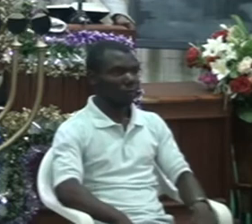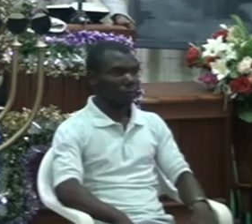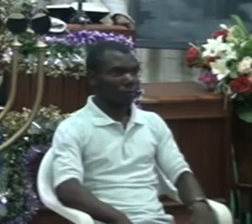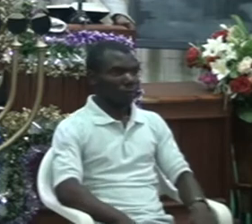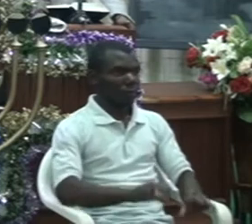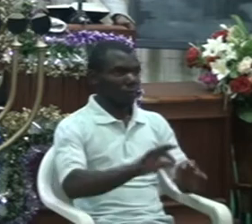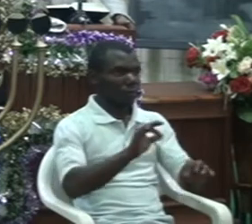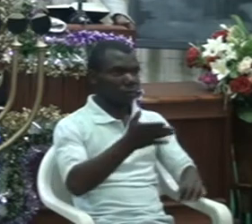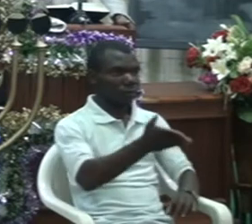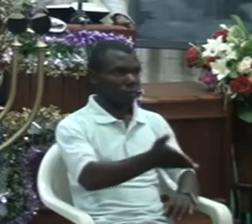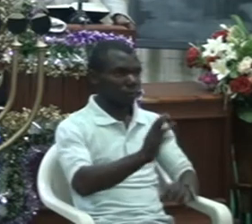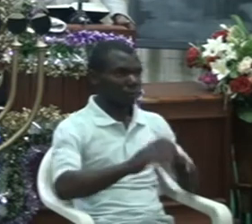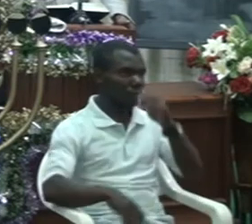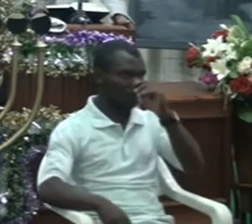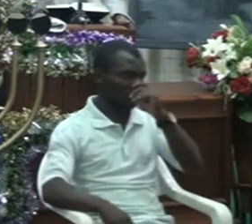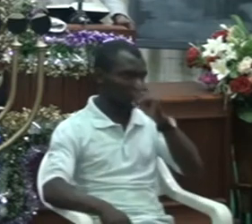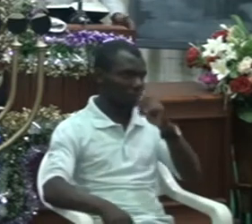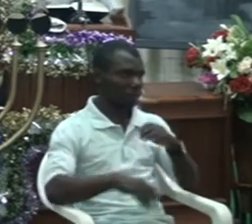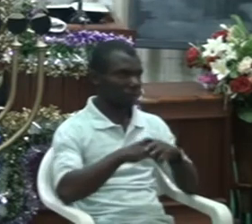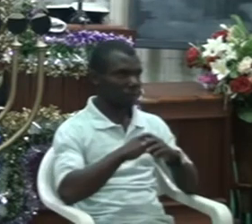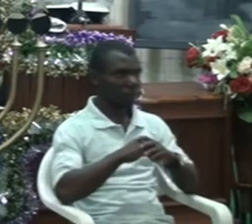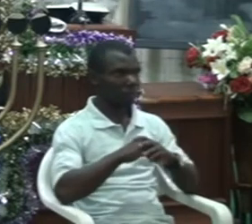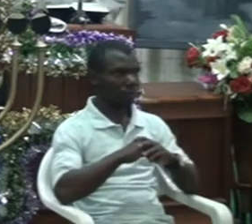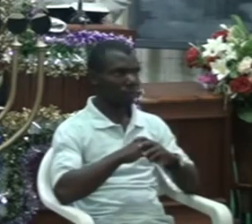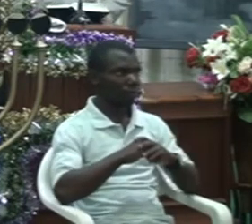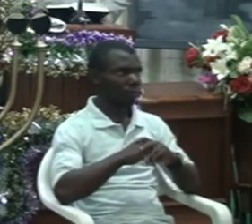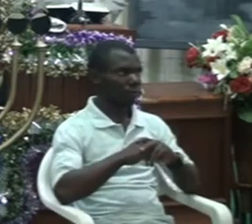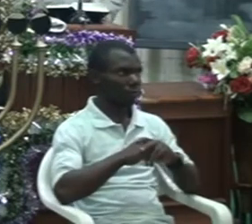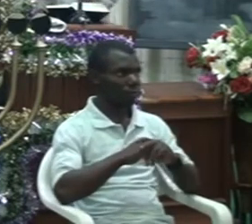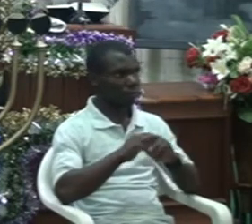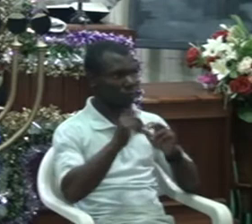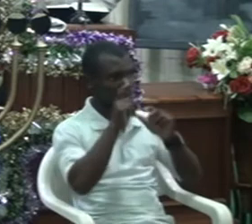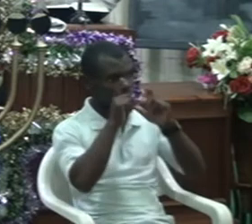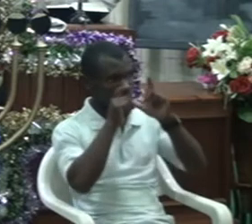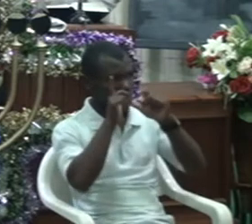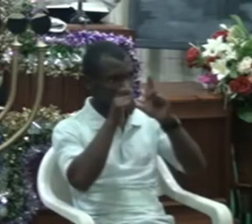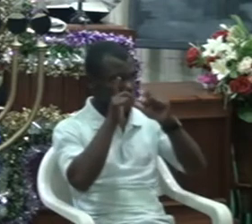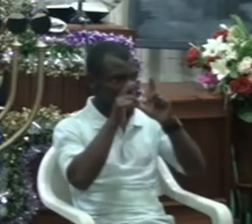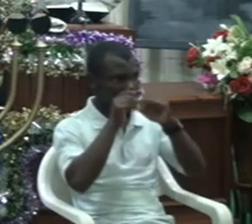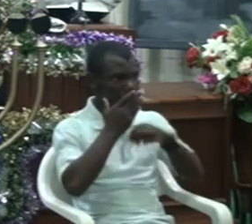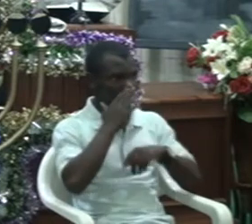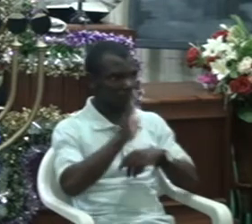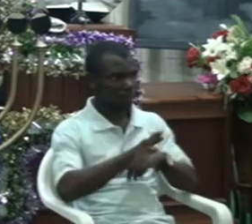Ses esprits sont toujours là. Il est maro Zikoto. La médisance. Et Kusemana Mabaya Wengine. Ah.